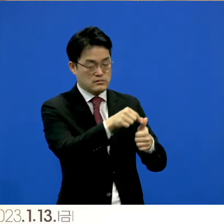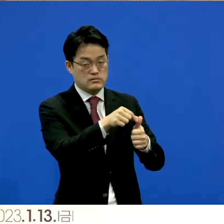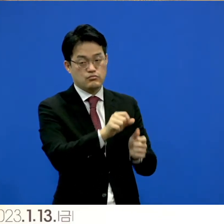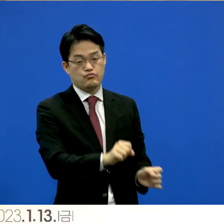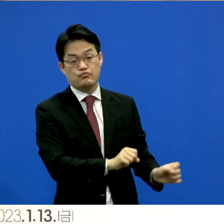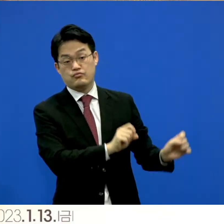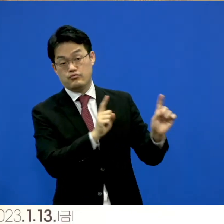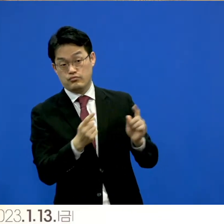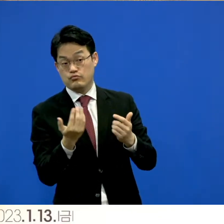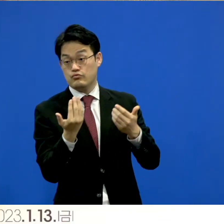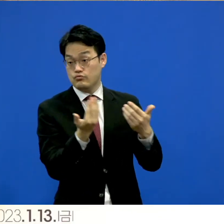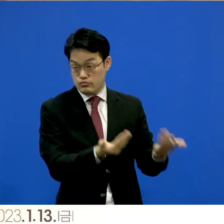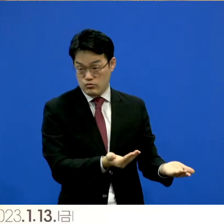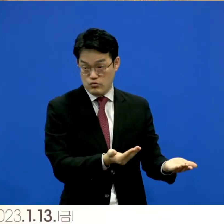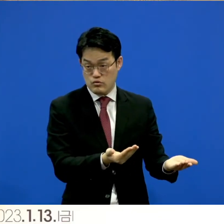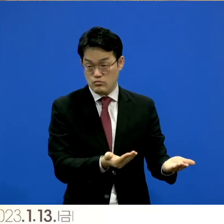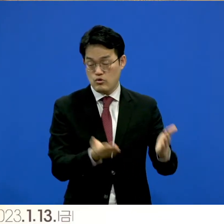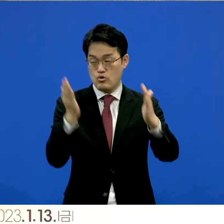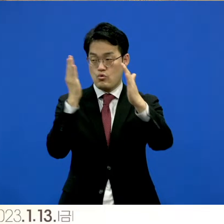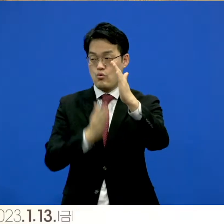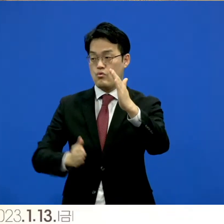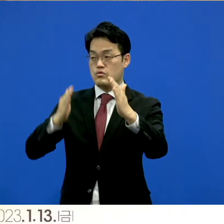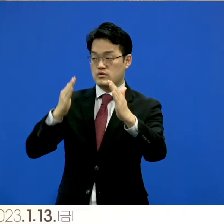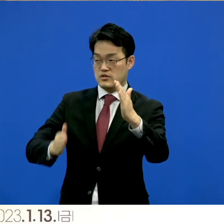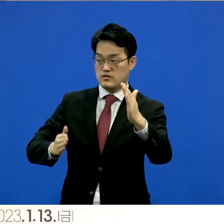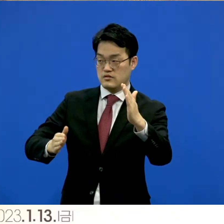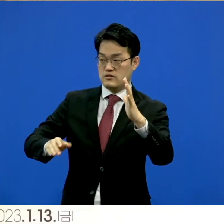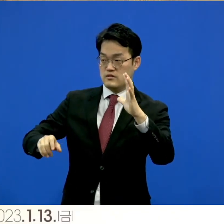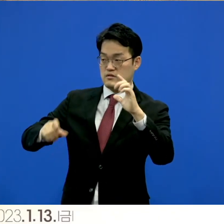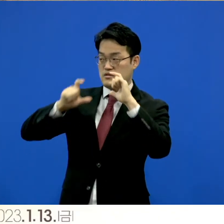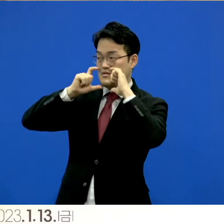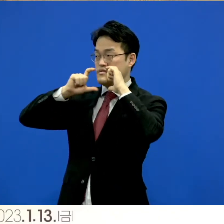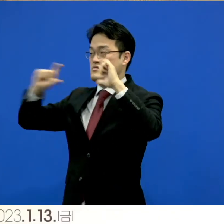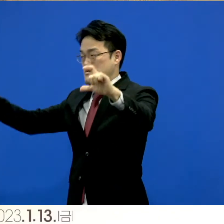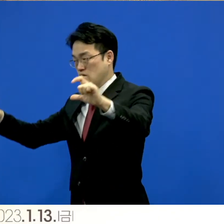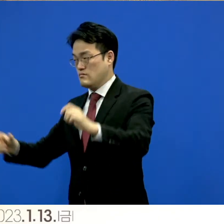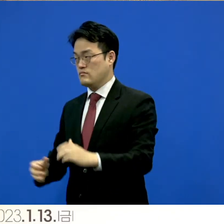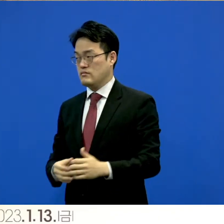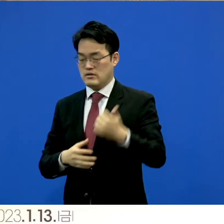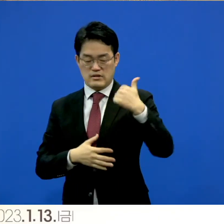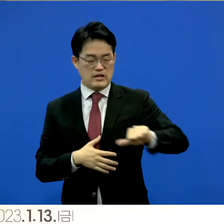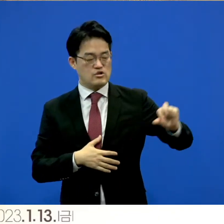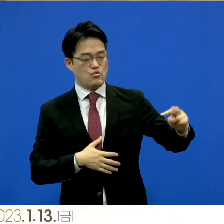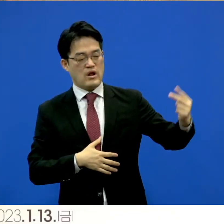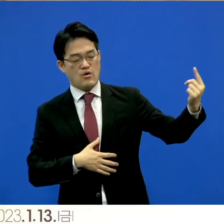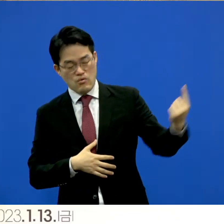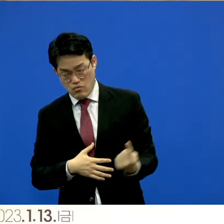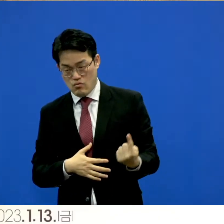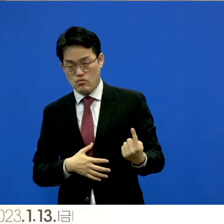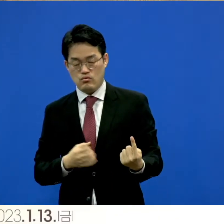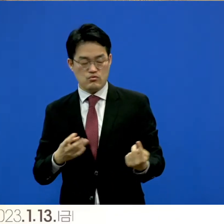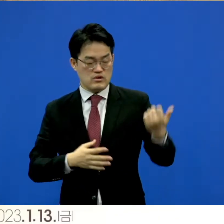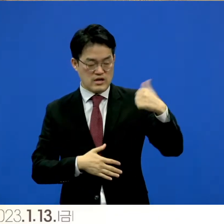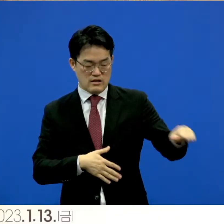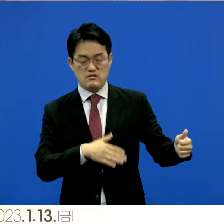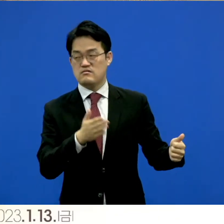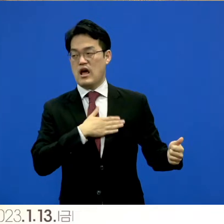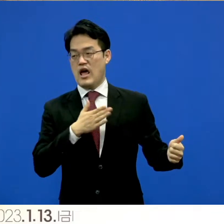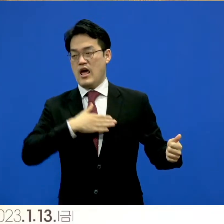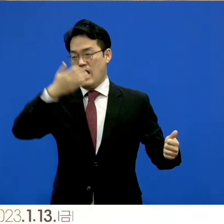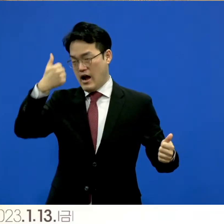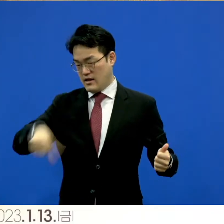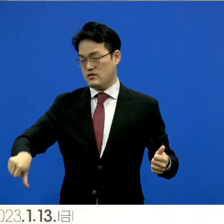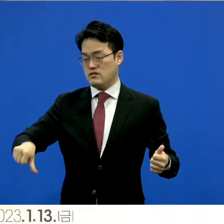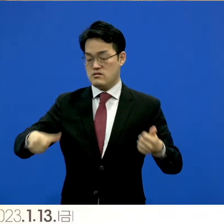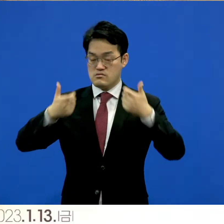공식화시키고 있습니다. 모든 사람들이 아들의 귀향을 알리고 이 아들이 아버지의